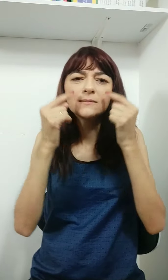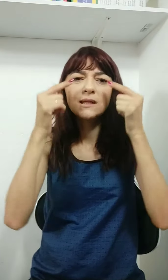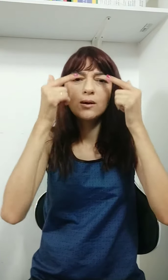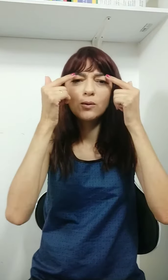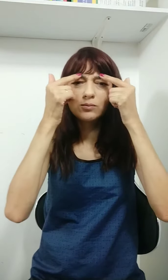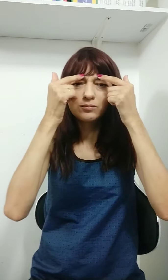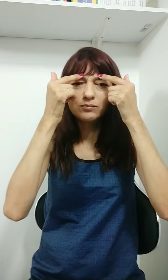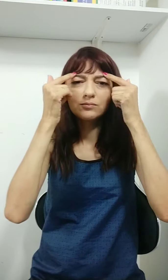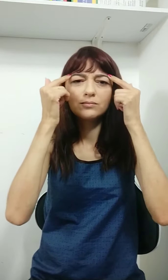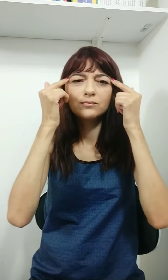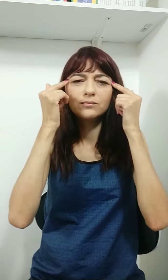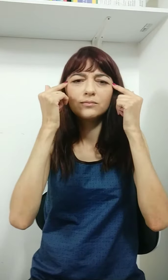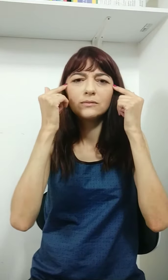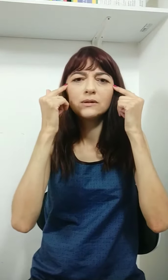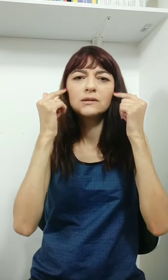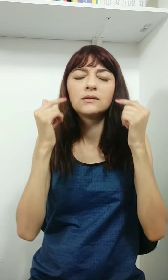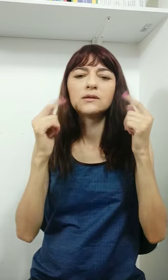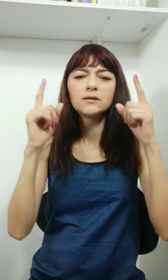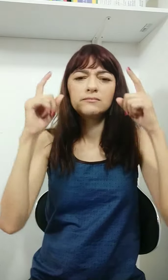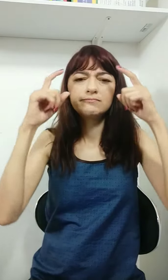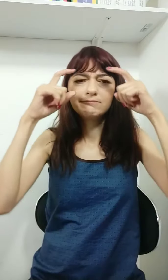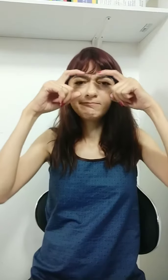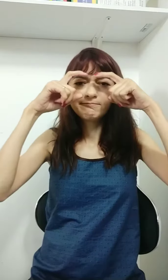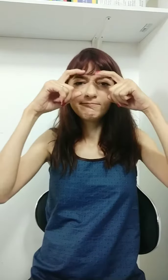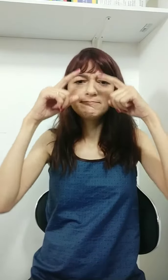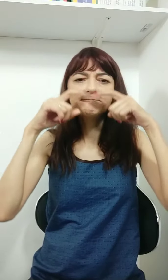pouco abaixada, né? É uma expressão diferente, tá?